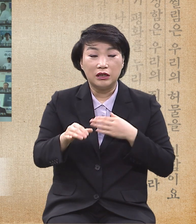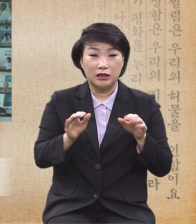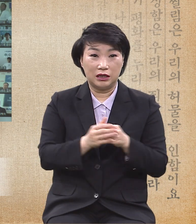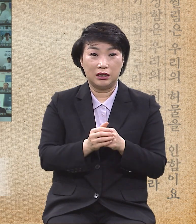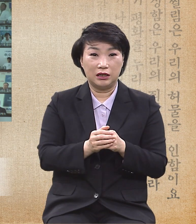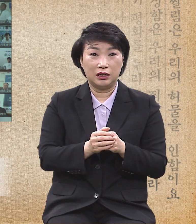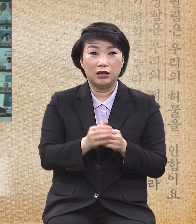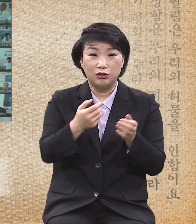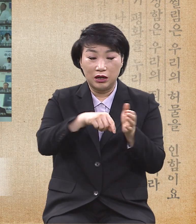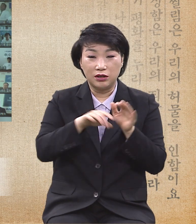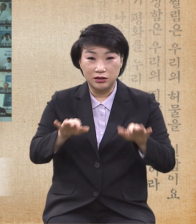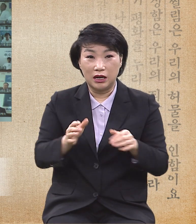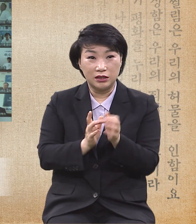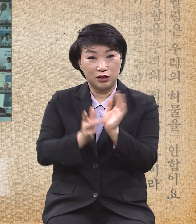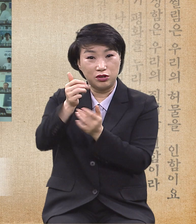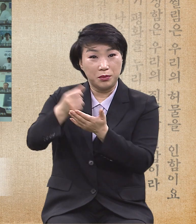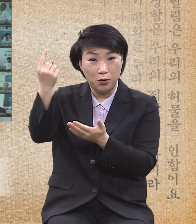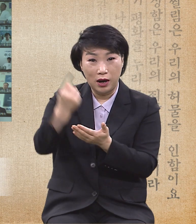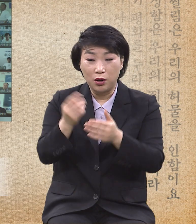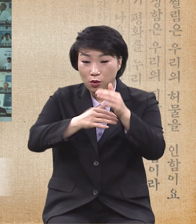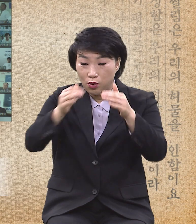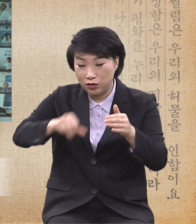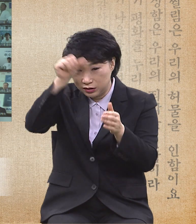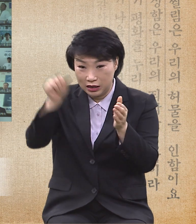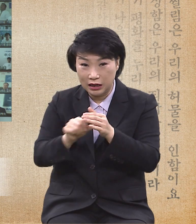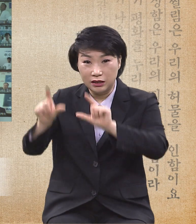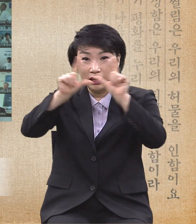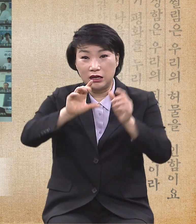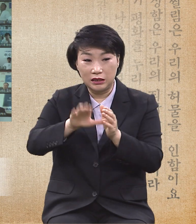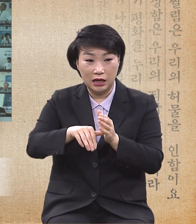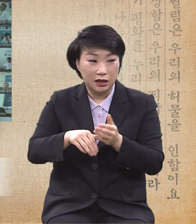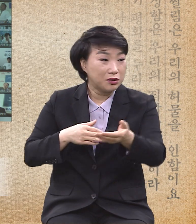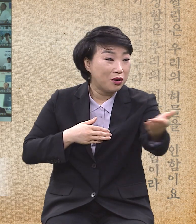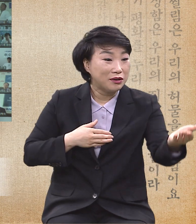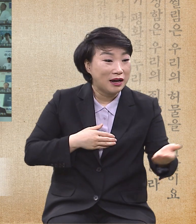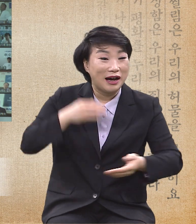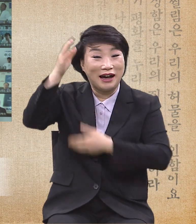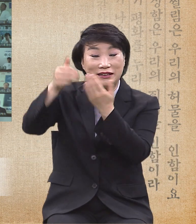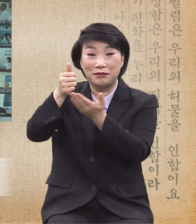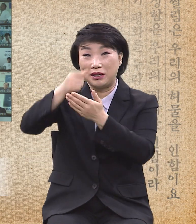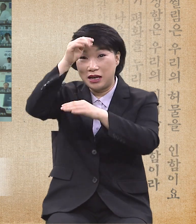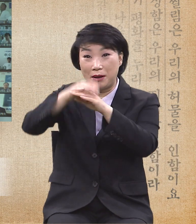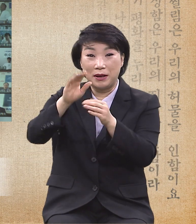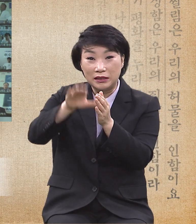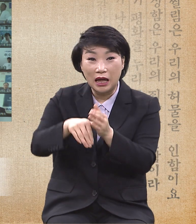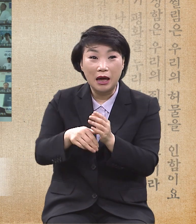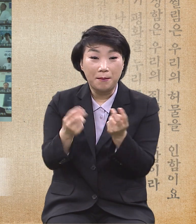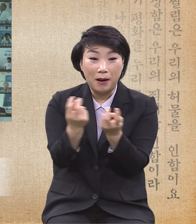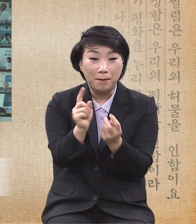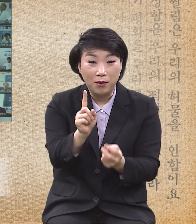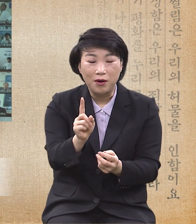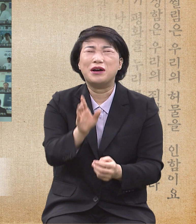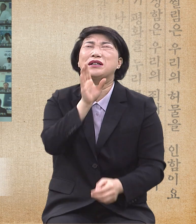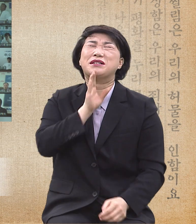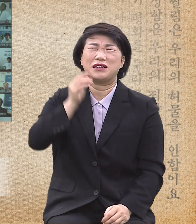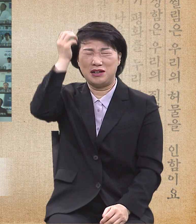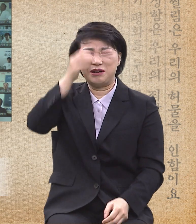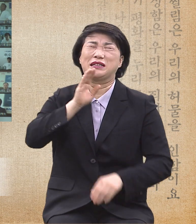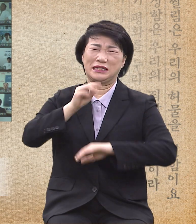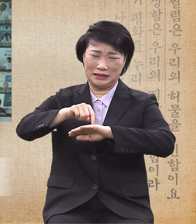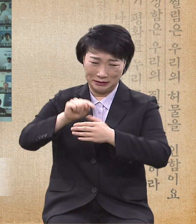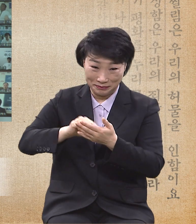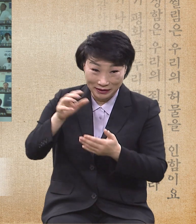때에 너희가 하나님께 예배할 때는 신령으로, 진령과